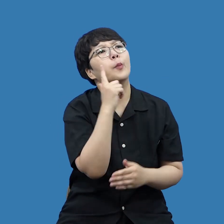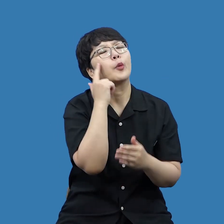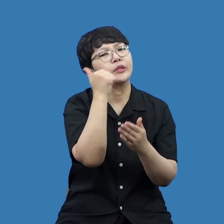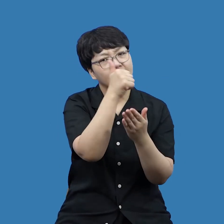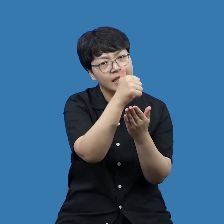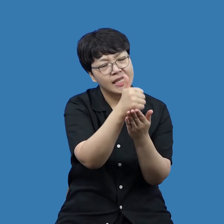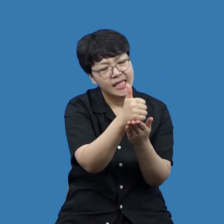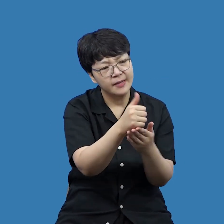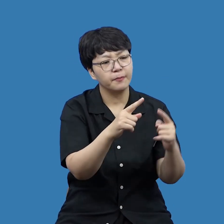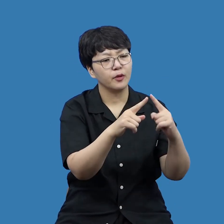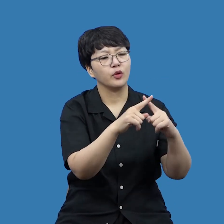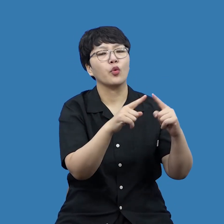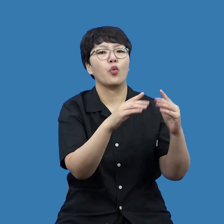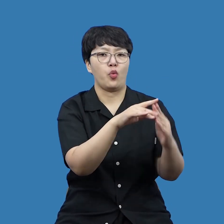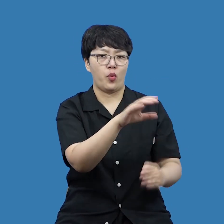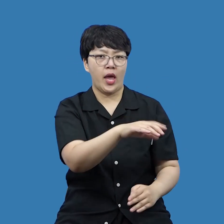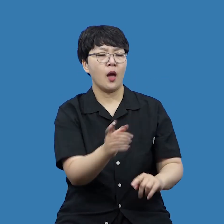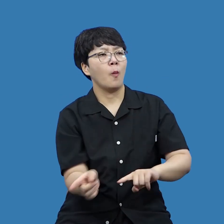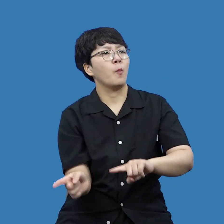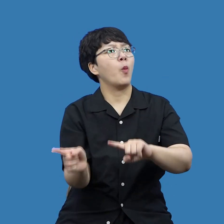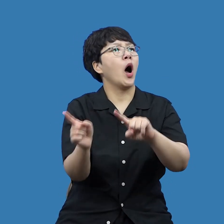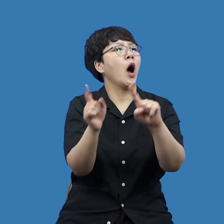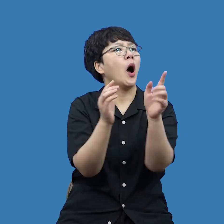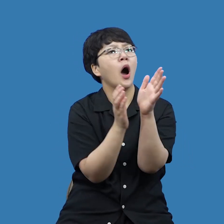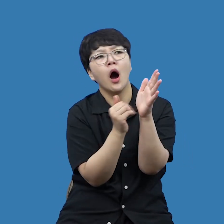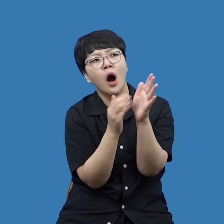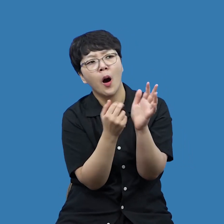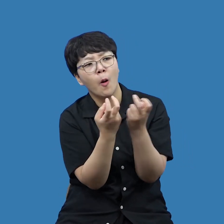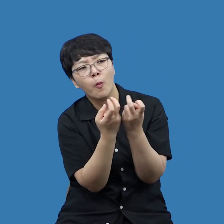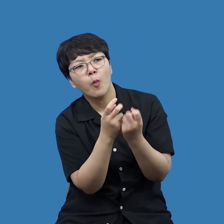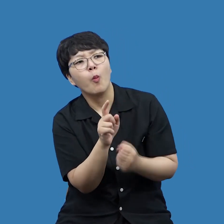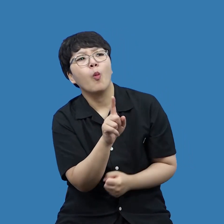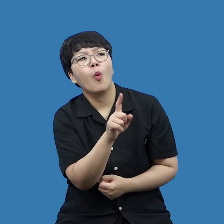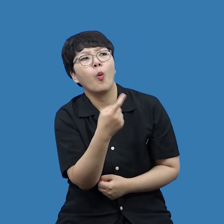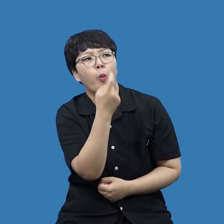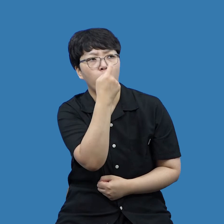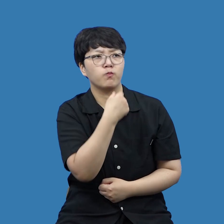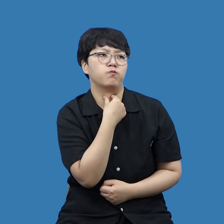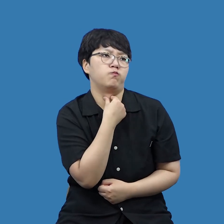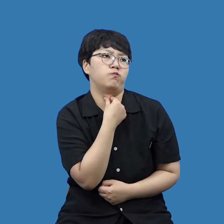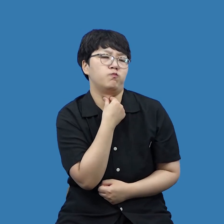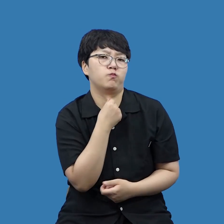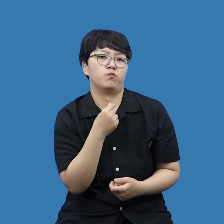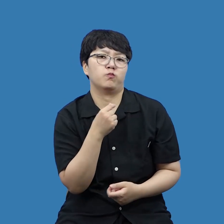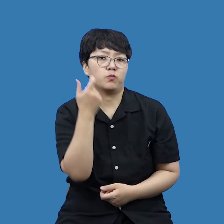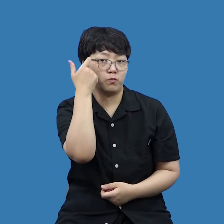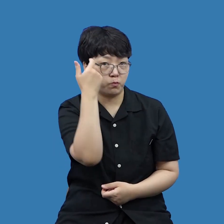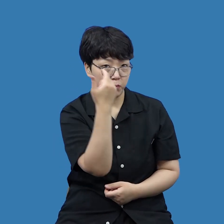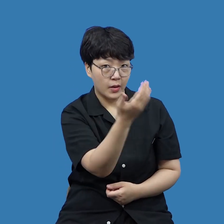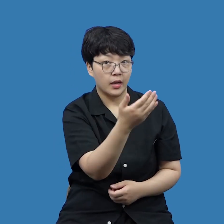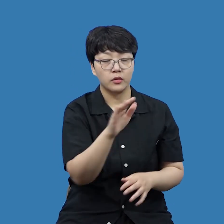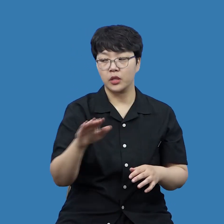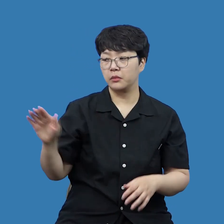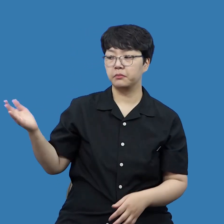목사님 교회의 이 놀라운 부흥의 비결은 도대체 무엇입니까? 날